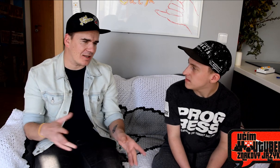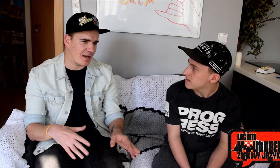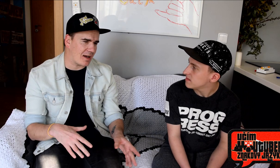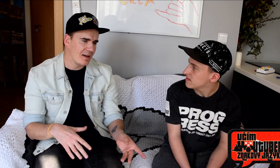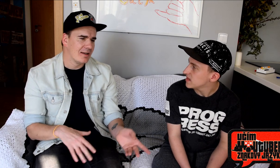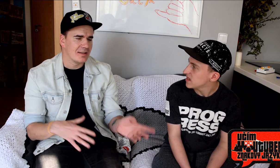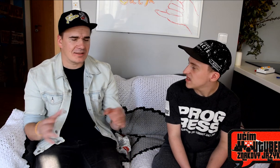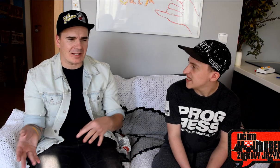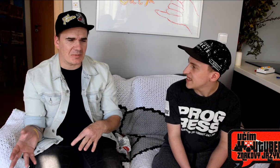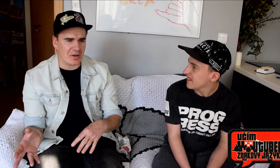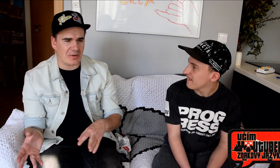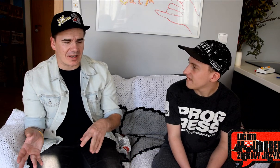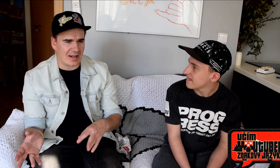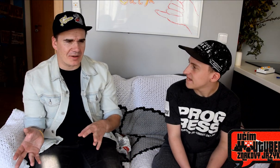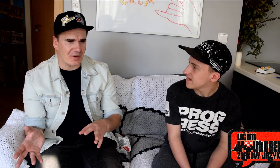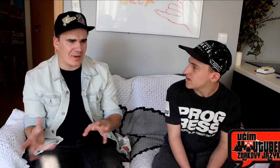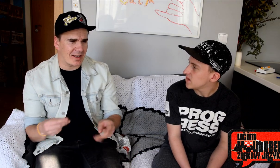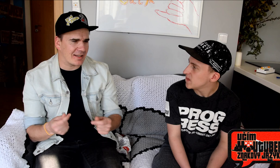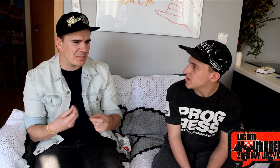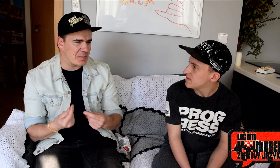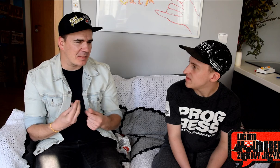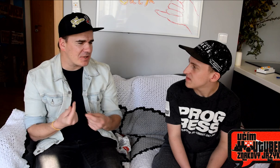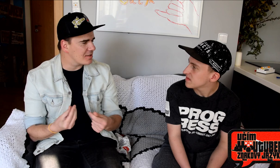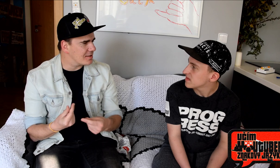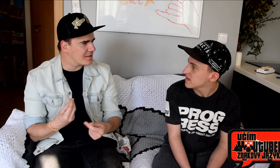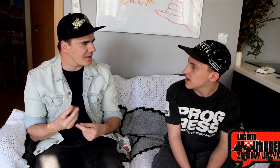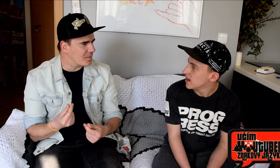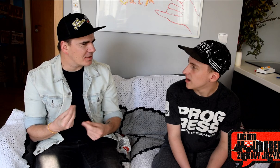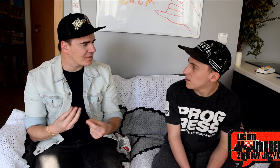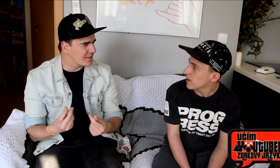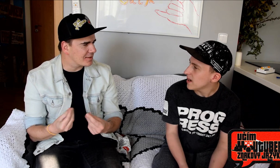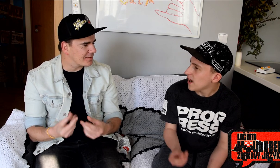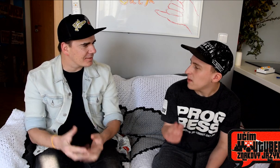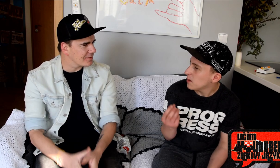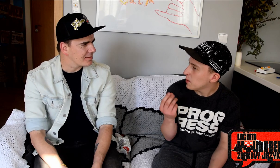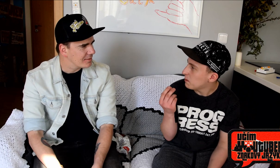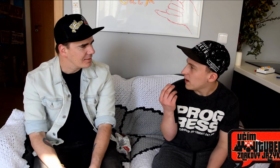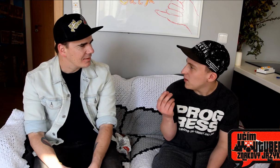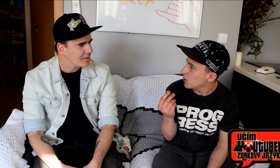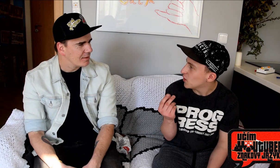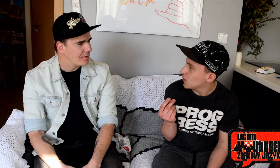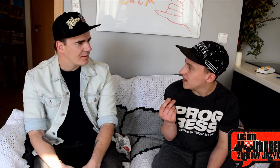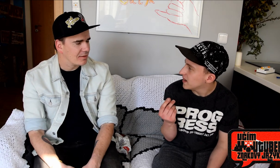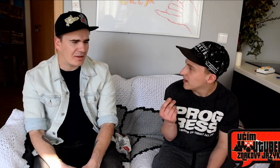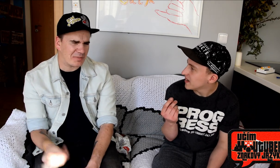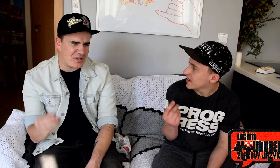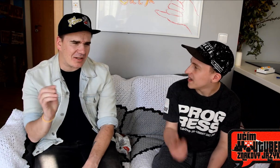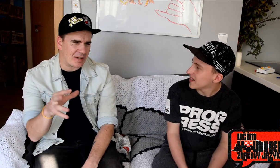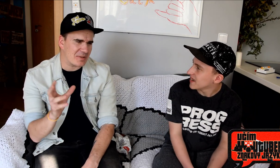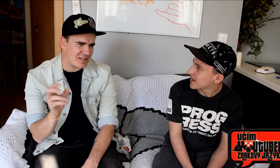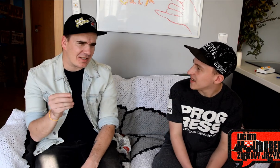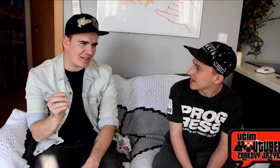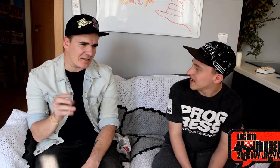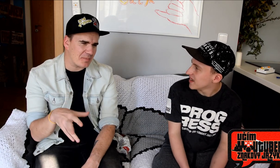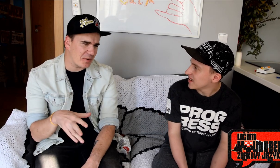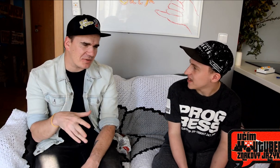videa, streamujou, jak hrajou, ale chybí mi tam ještě vždycky jakoby to. Protože aby to bylo pravý ořechový. No a spíš jako, že to je takový ten bonus, že